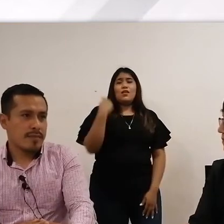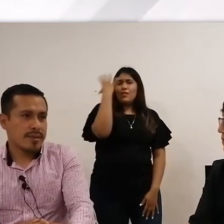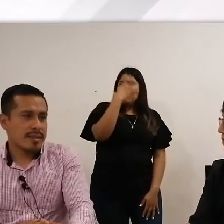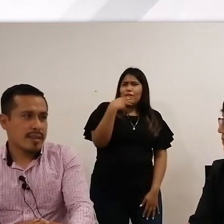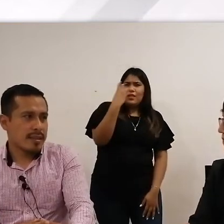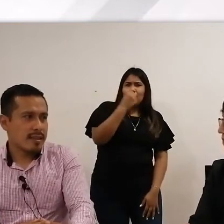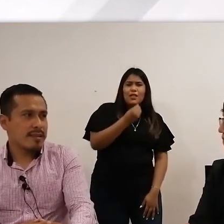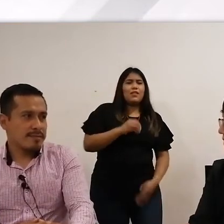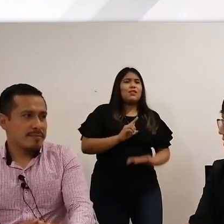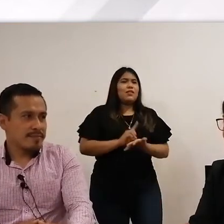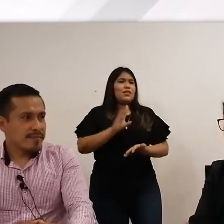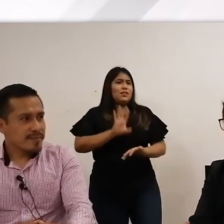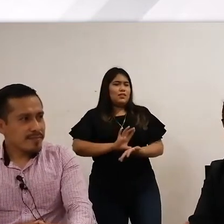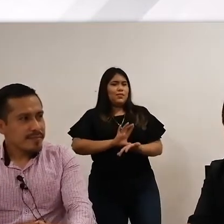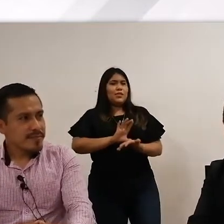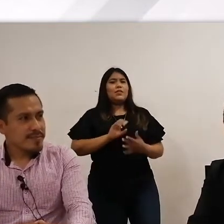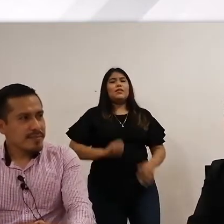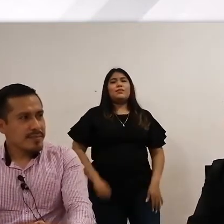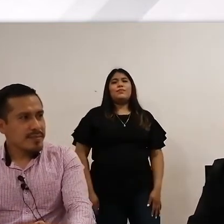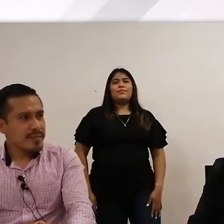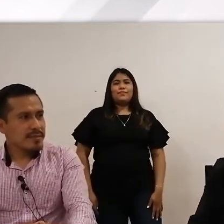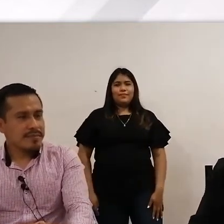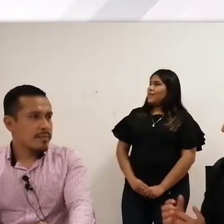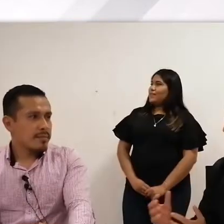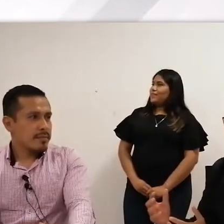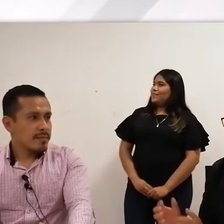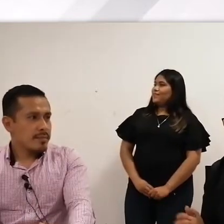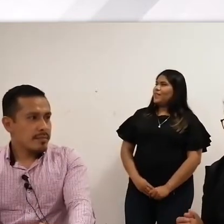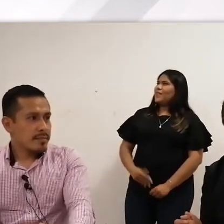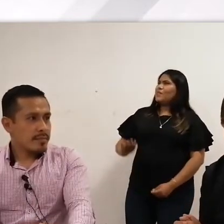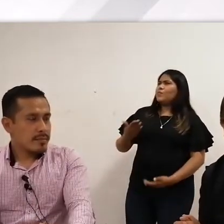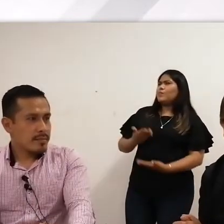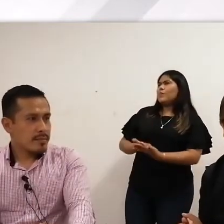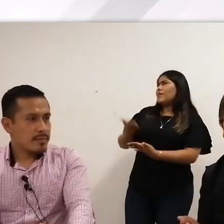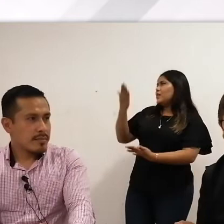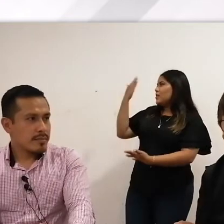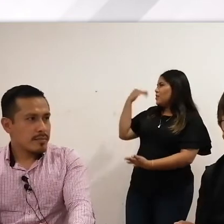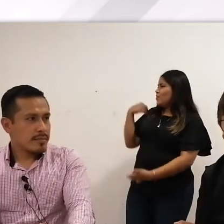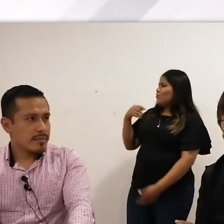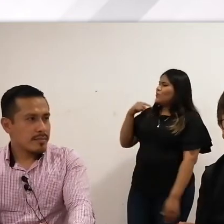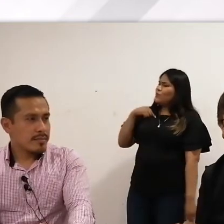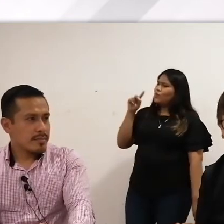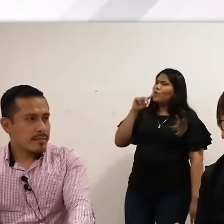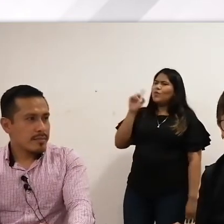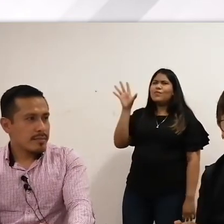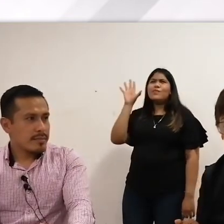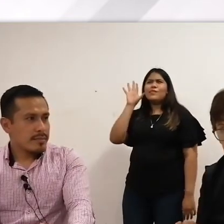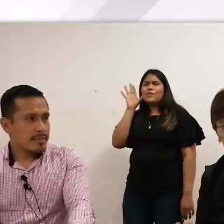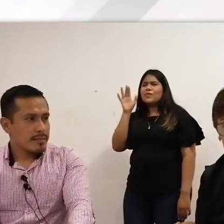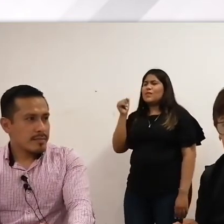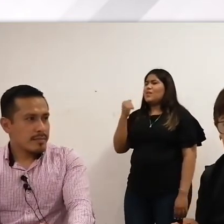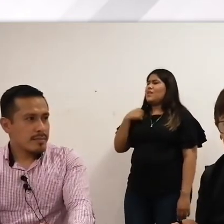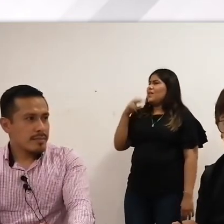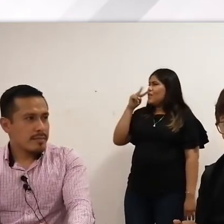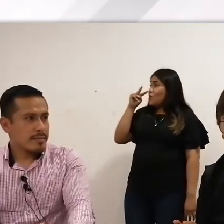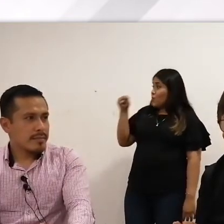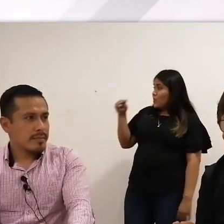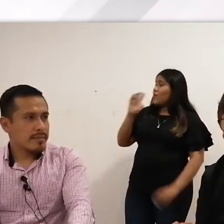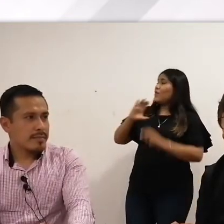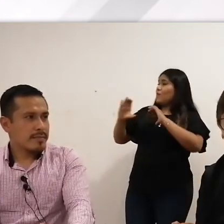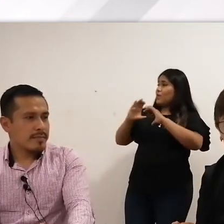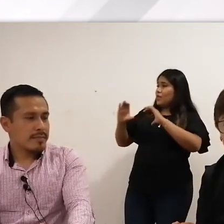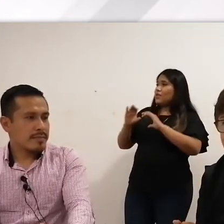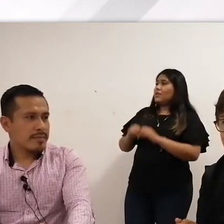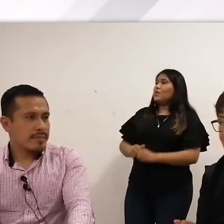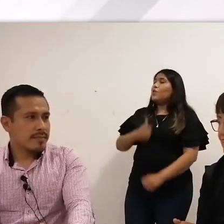de la discapacidad. Tenemos un reto. Vi hace unos momentos comunicarse con Harold, que es uno de